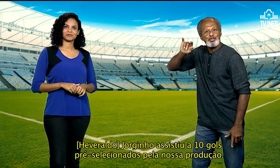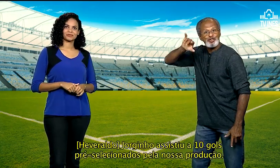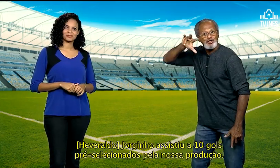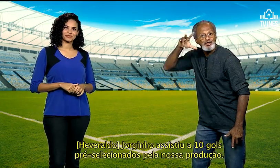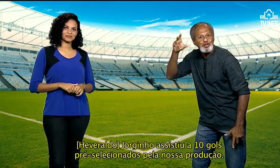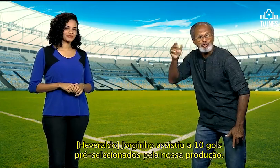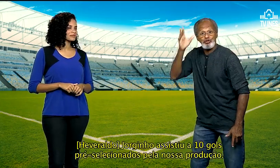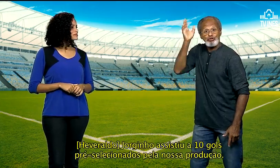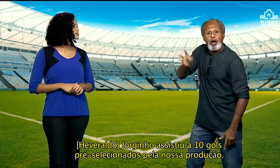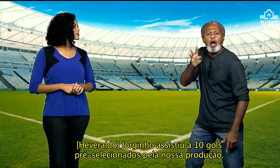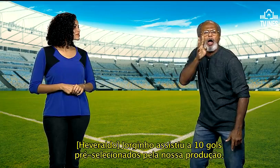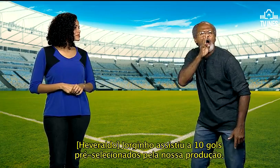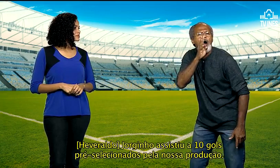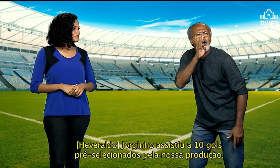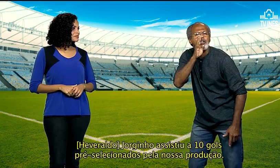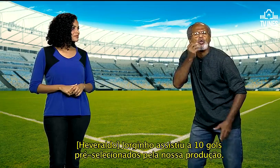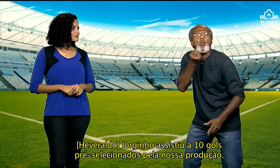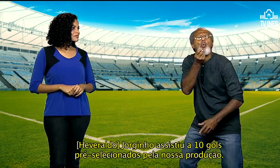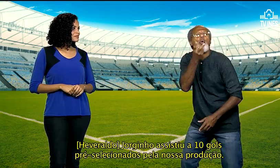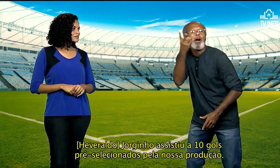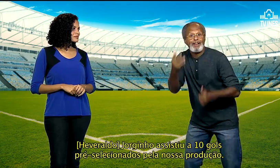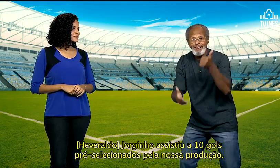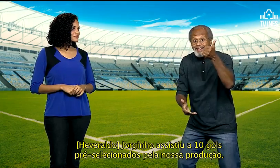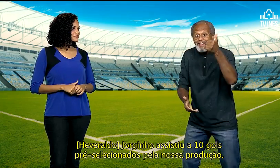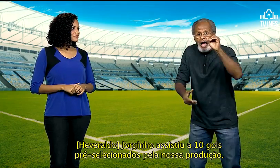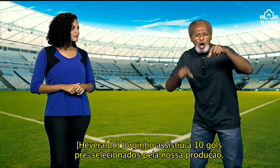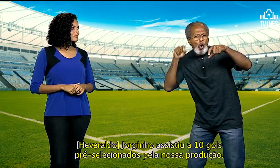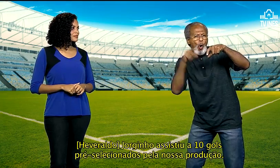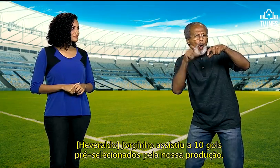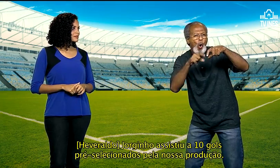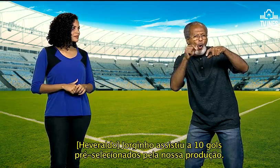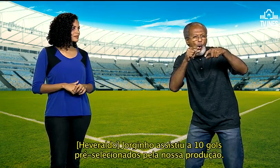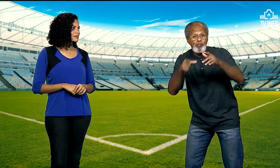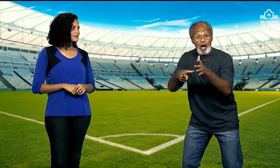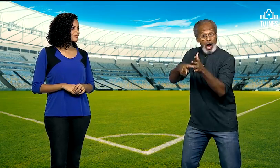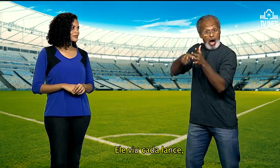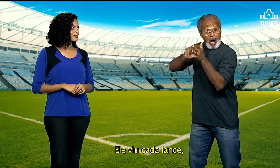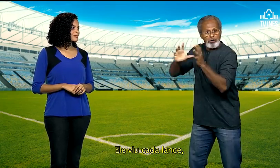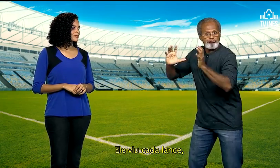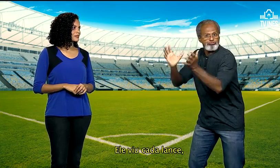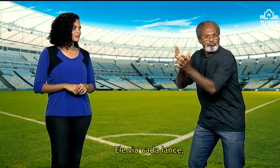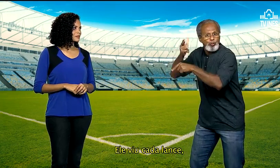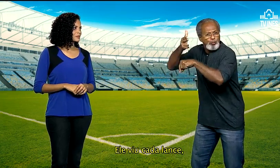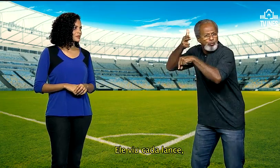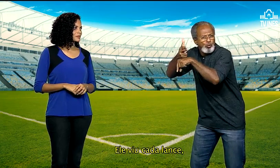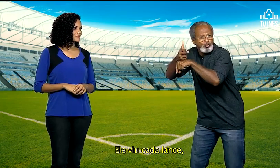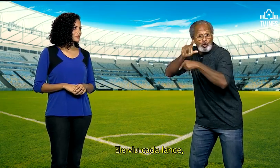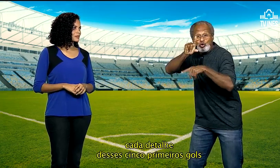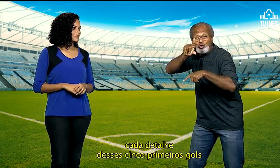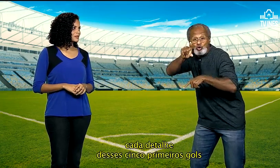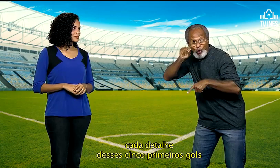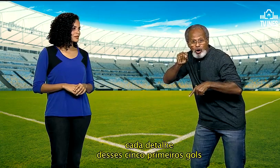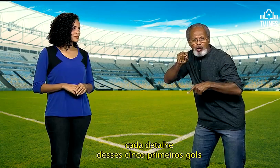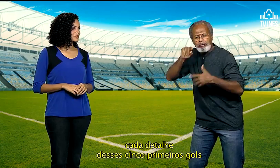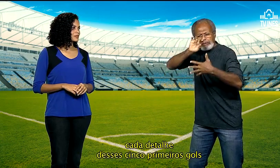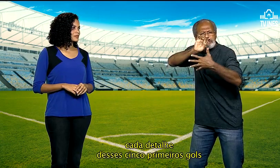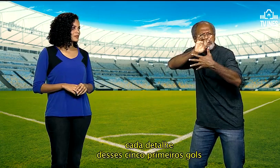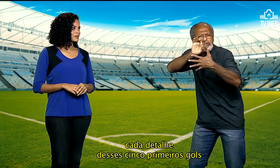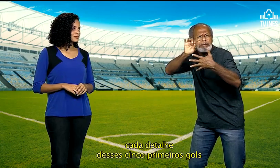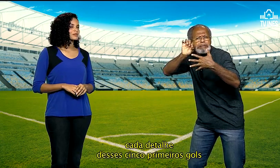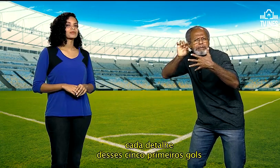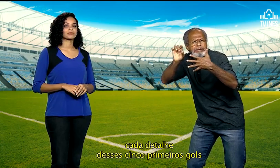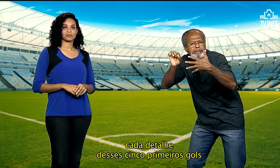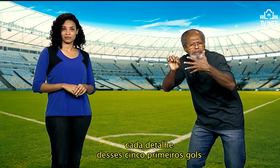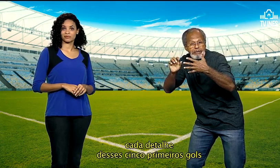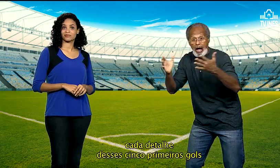Jorginho assistiu a 10 gols pré-selecionados pela nossa produção. Ele viu cada lance, cada detalhe,